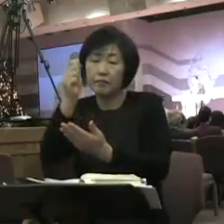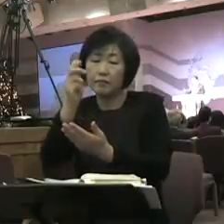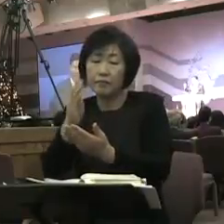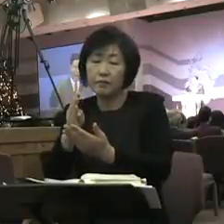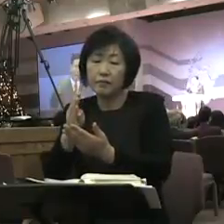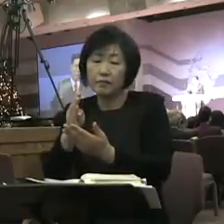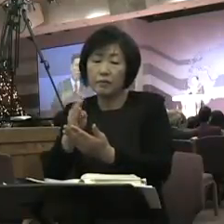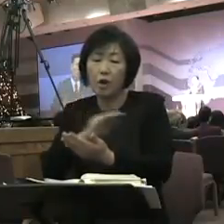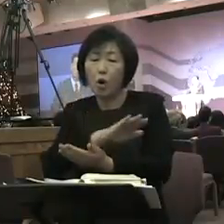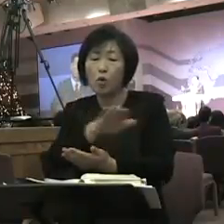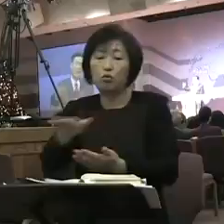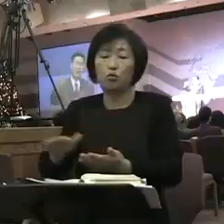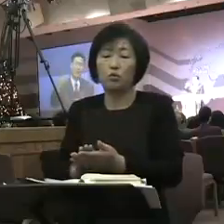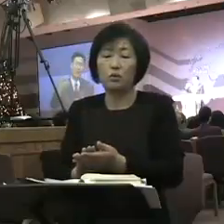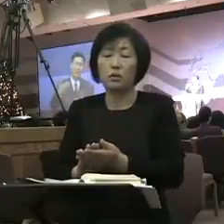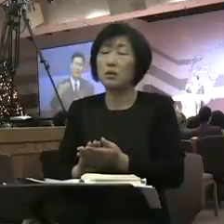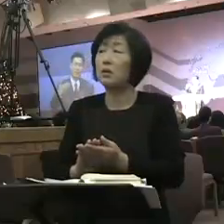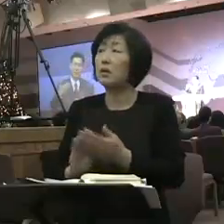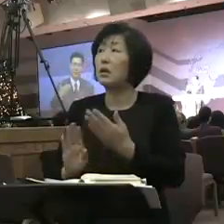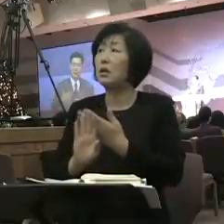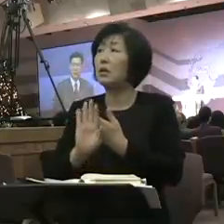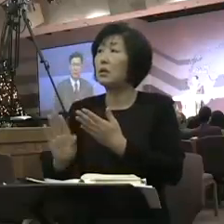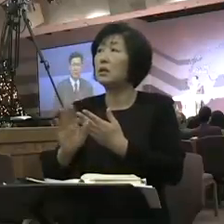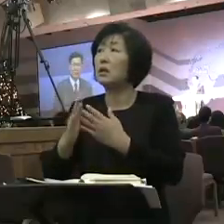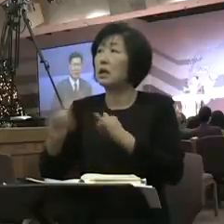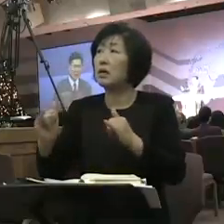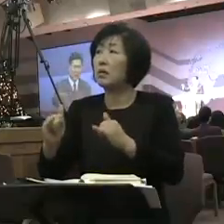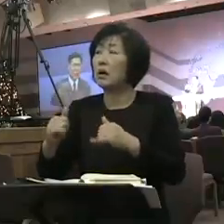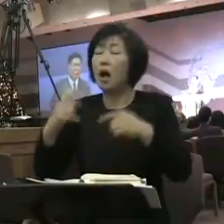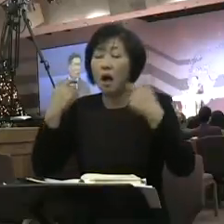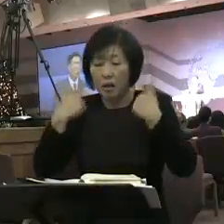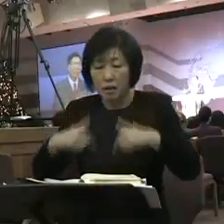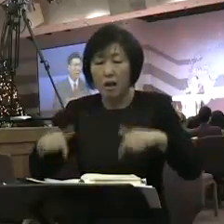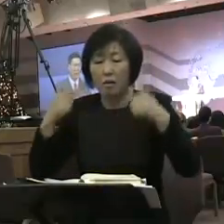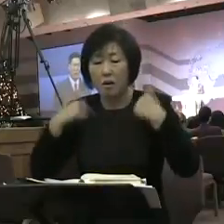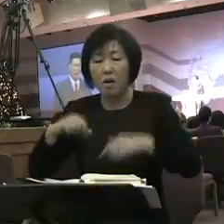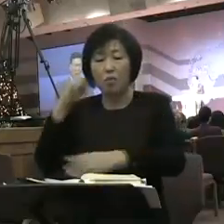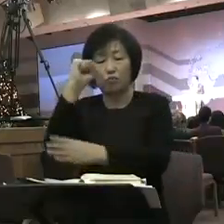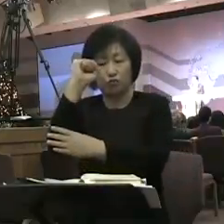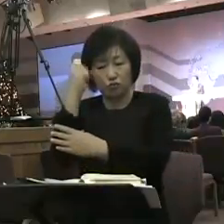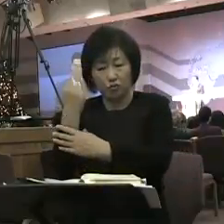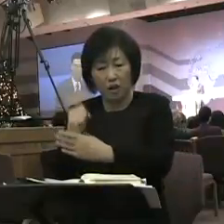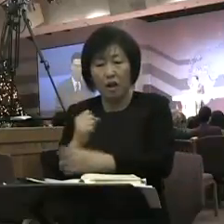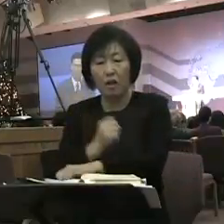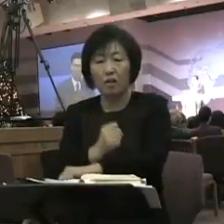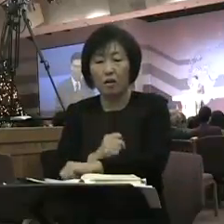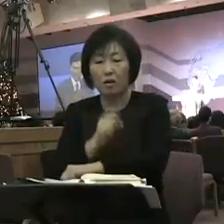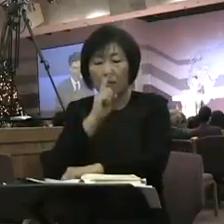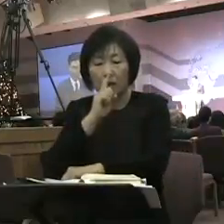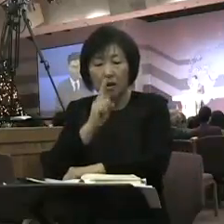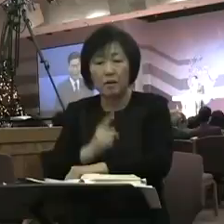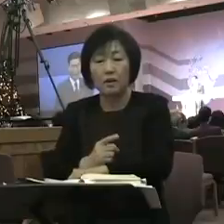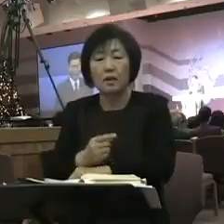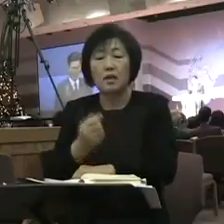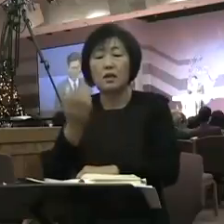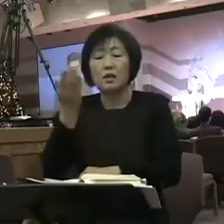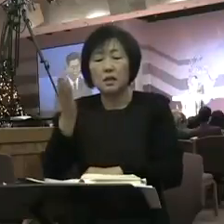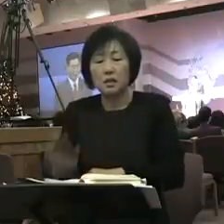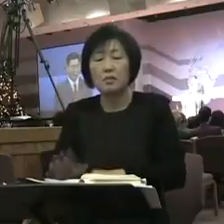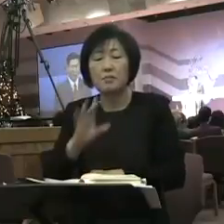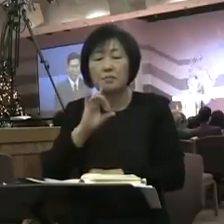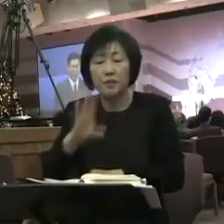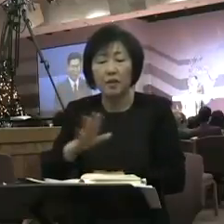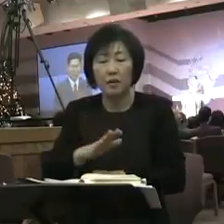겉사람은 날로 후패하나. 우리의 겉사람은 계속 후패한다고 얘기를 합니다. 그렇지만